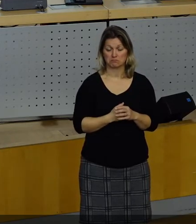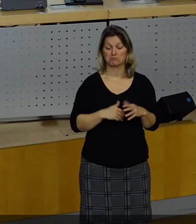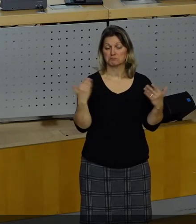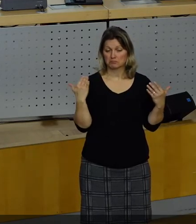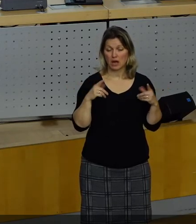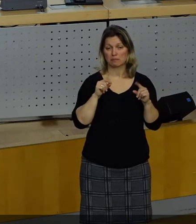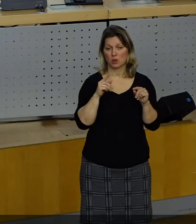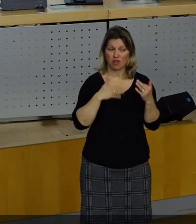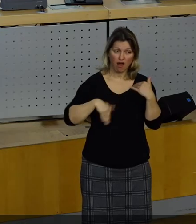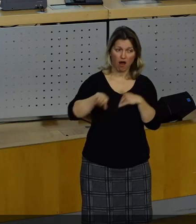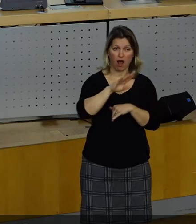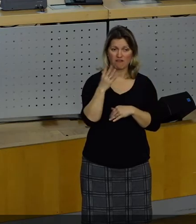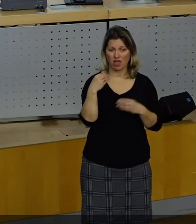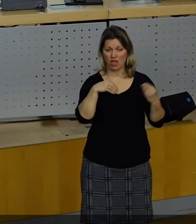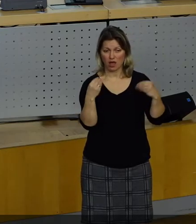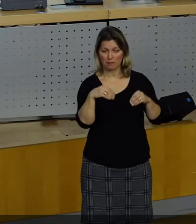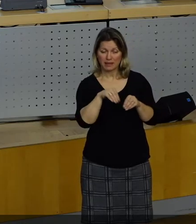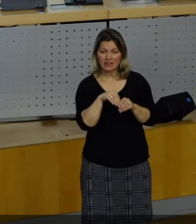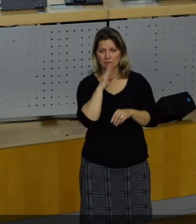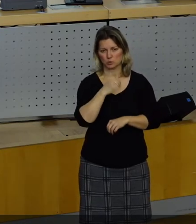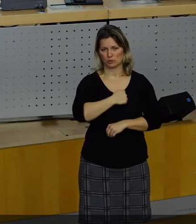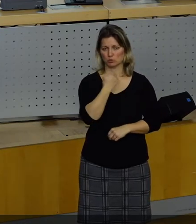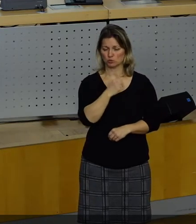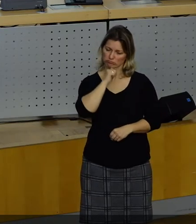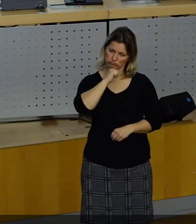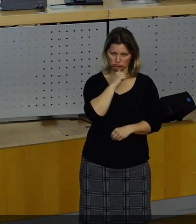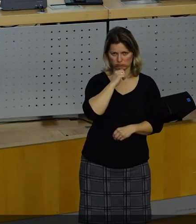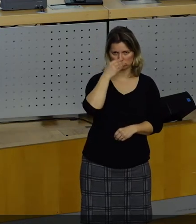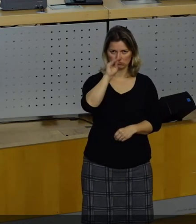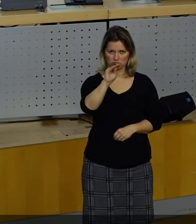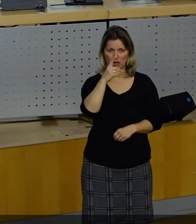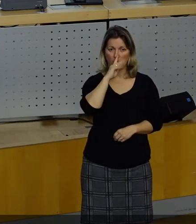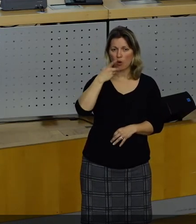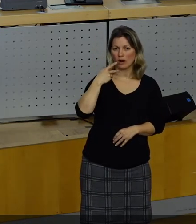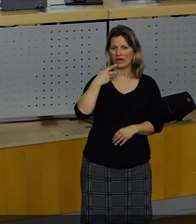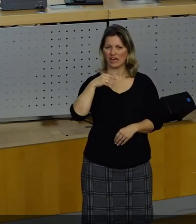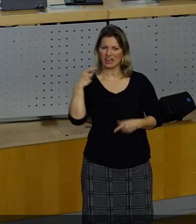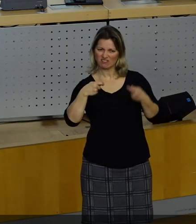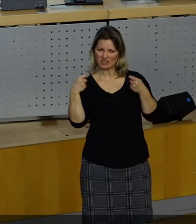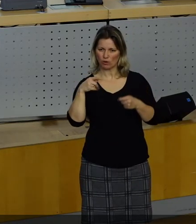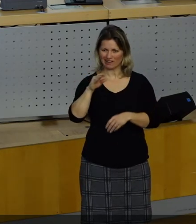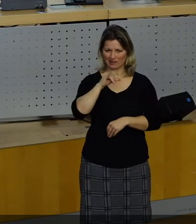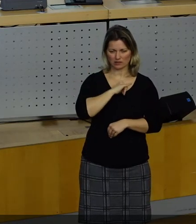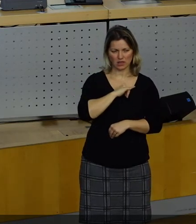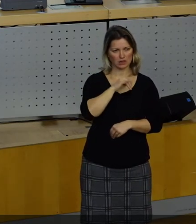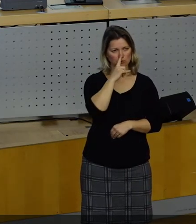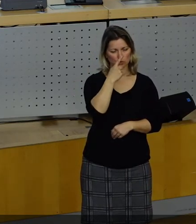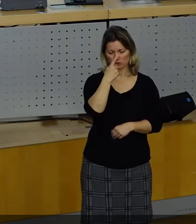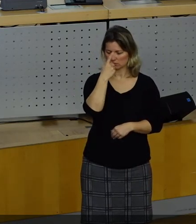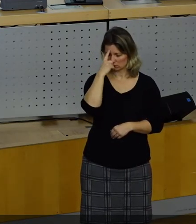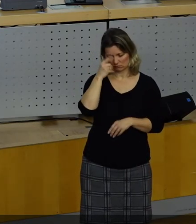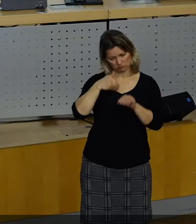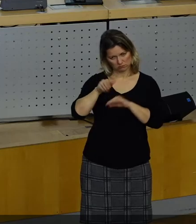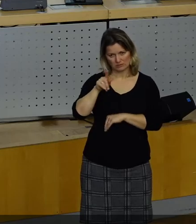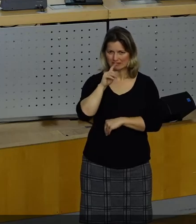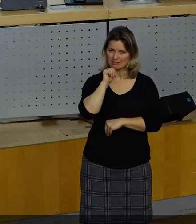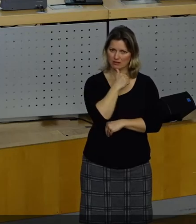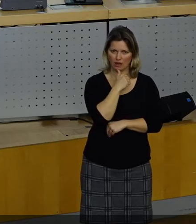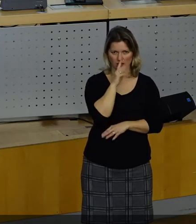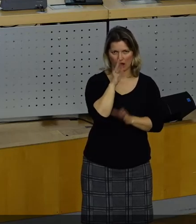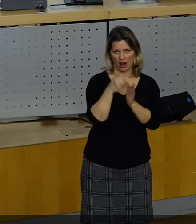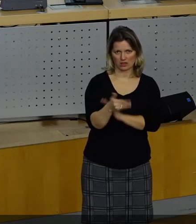den Mut aller Beteiligten. Das erfordert den Mut, Investoreninteressen manchmal auch zu widersprechen und klar zu sagen, nein, das geht so nicht.